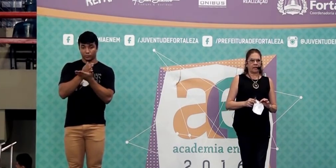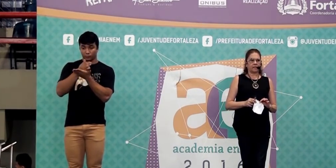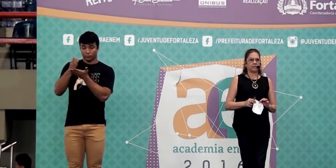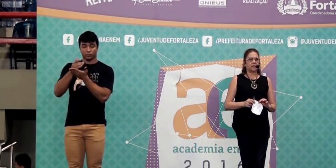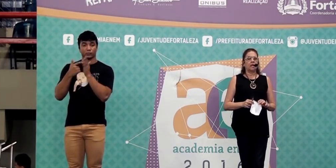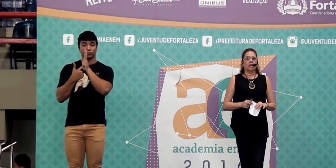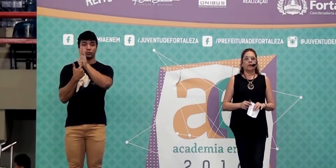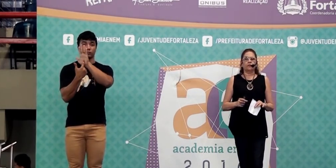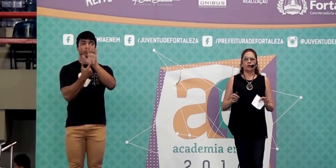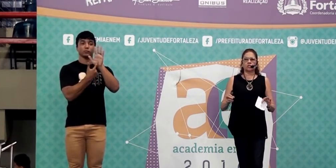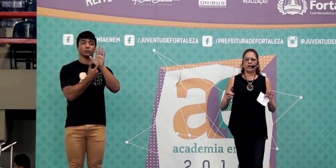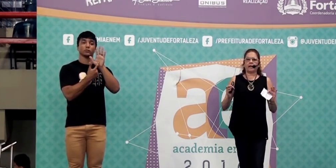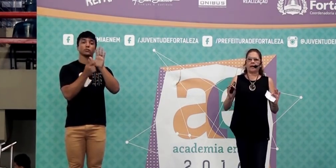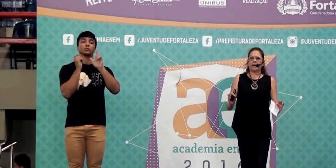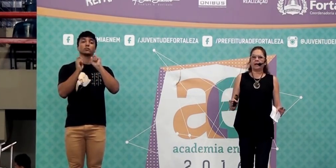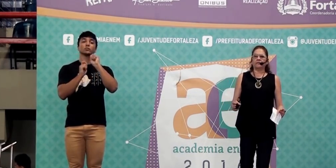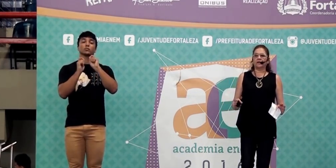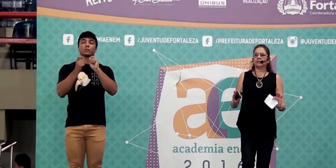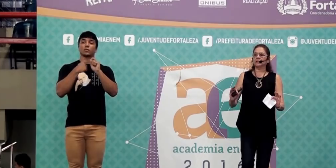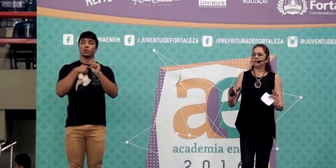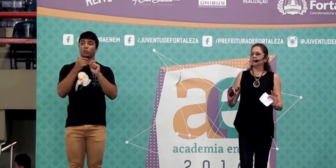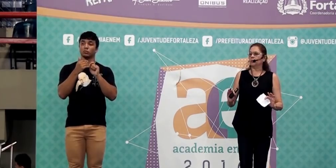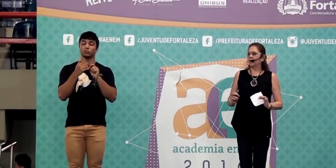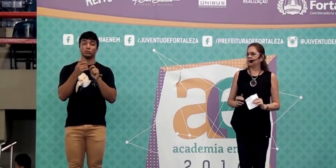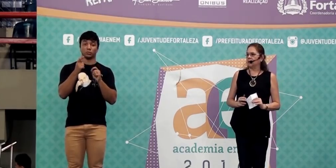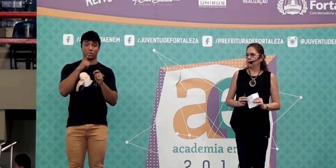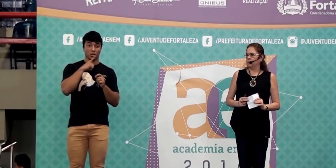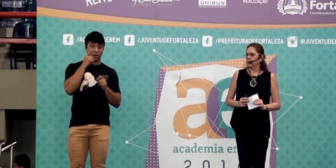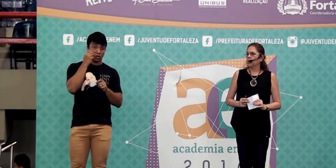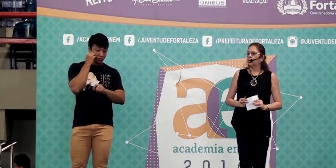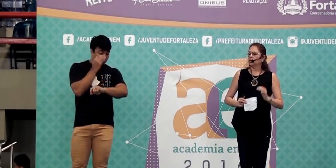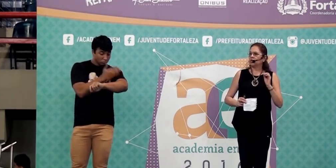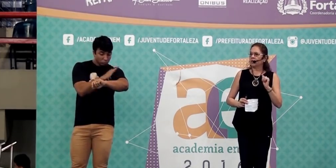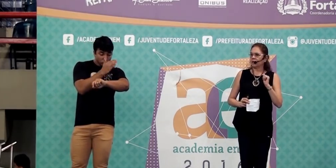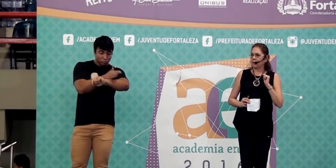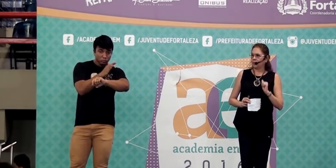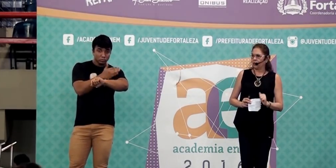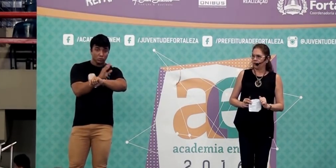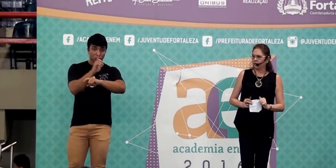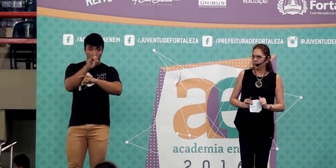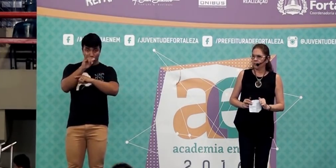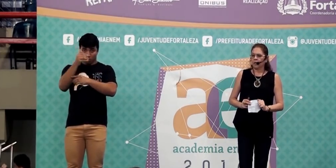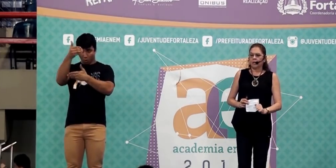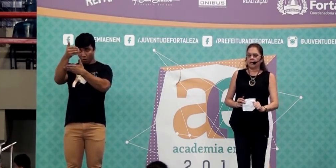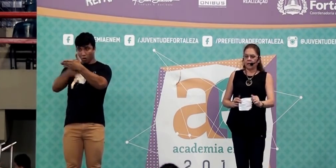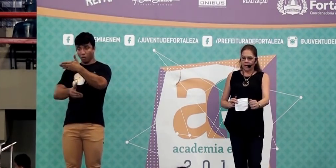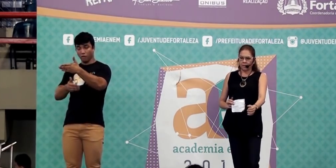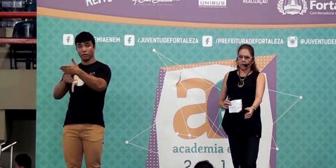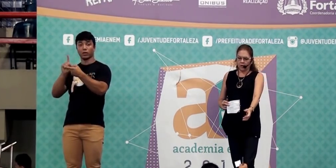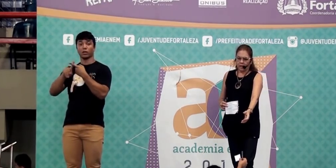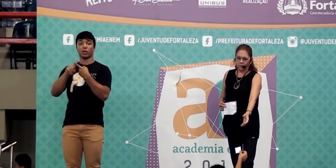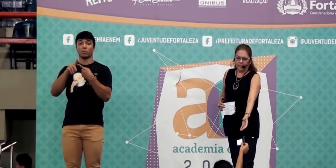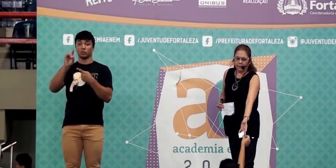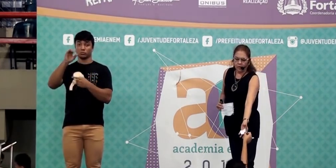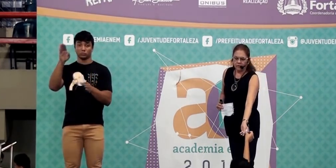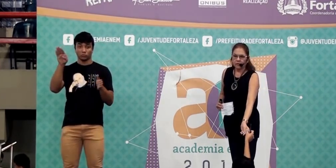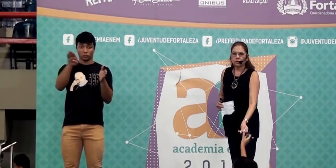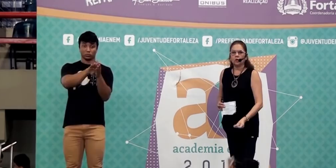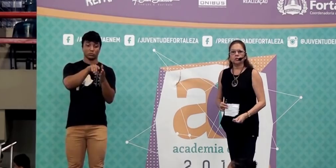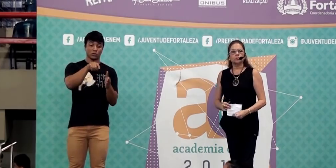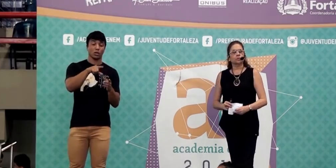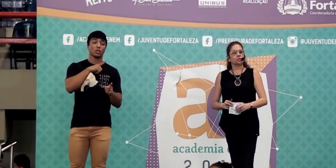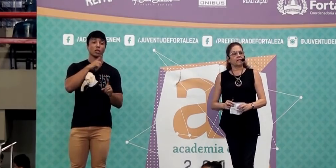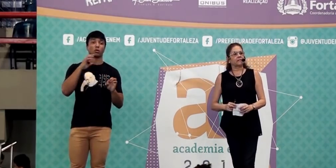para vocês. Eu vou chegar fazendo a simulação. O dia da prova, e lá no local da